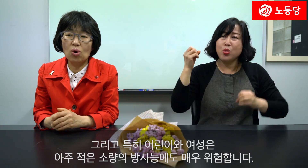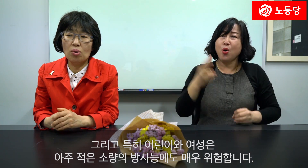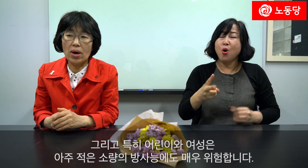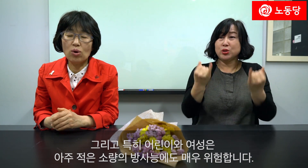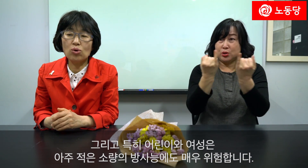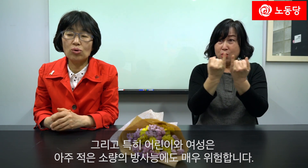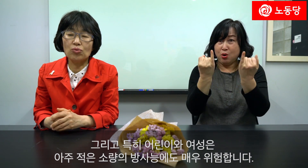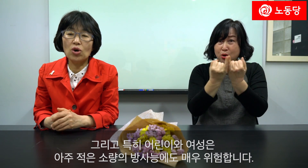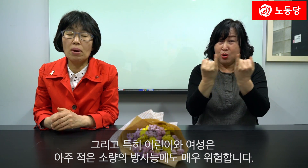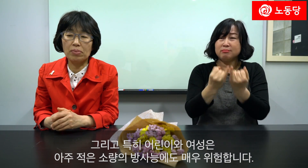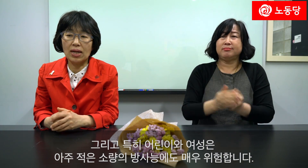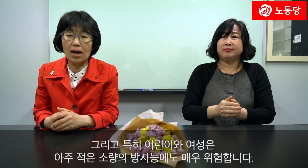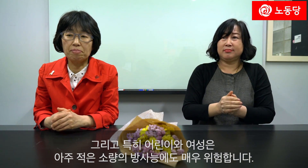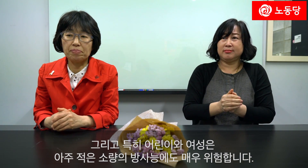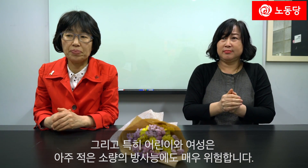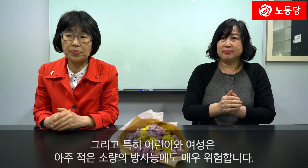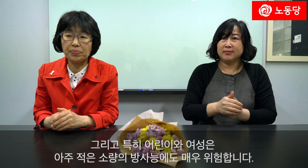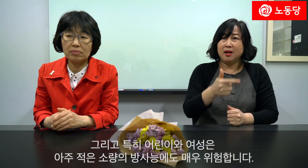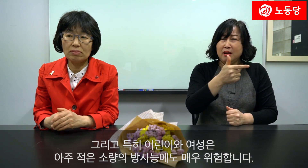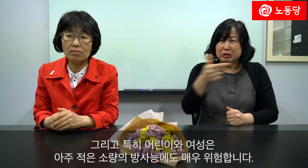방사능에도 매우 위험합니다.